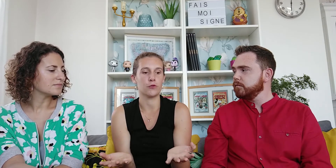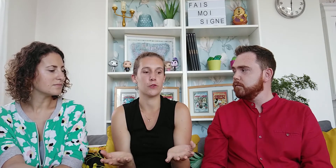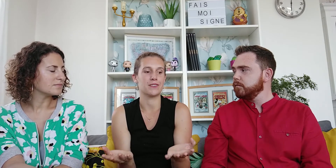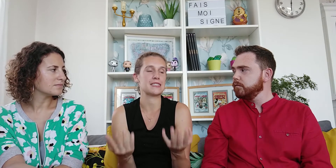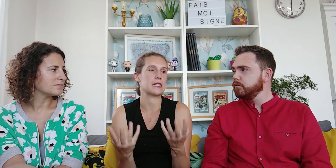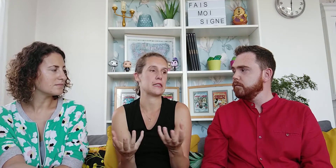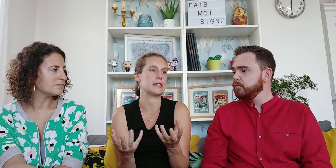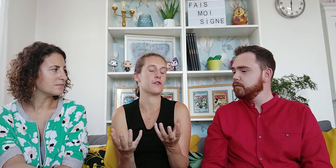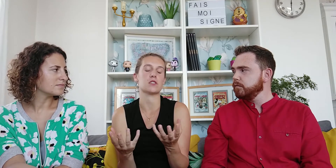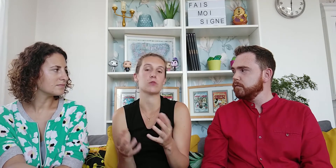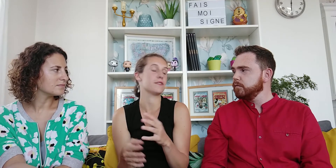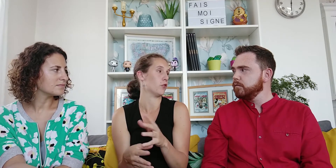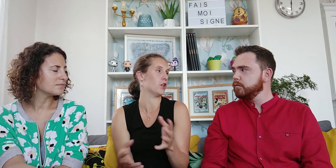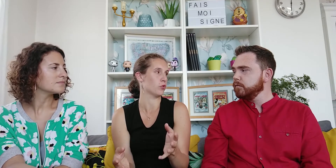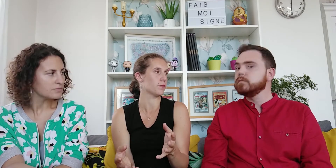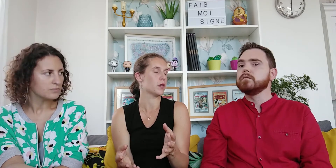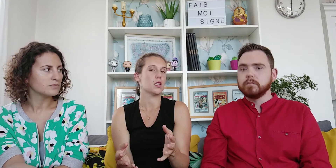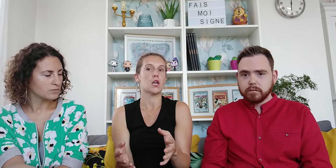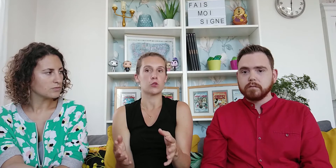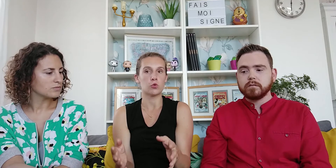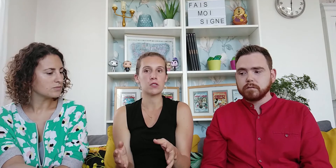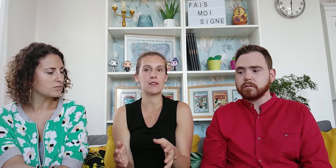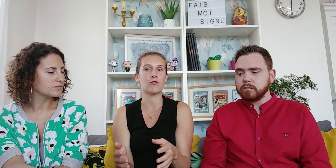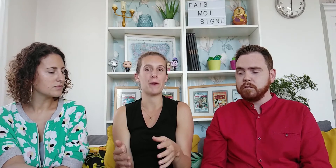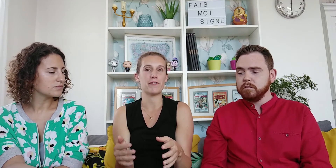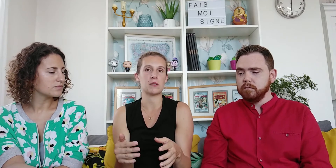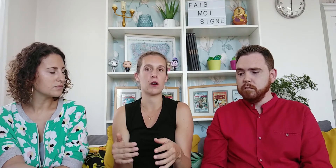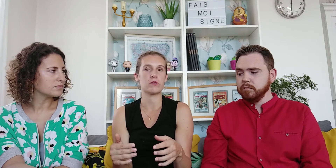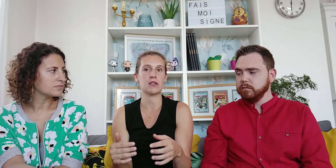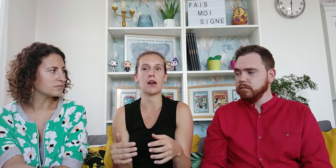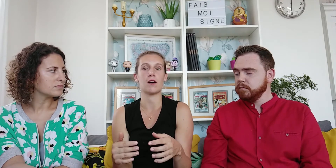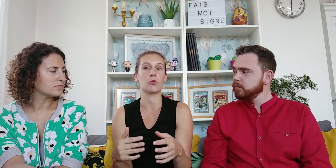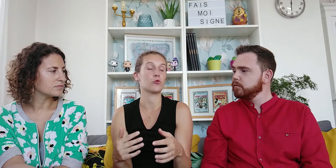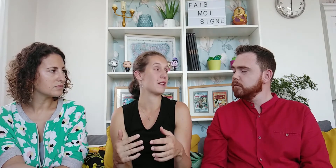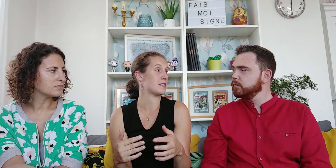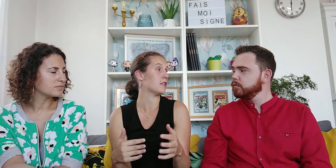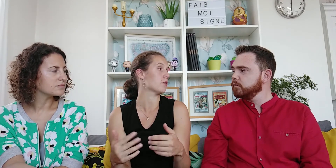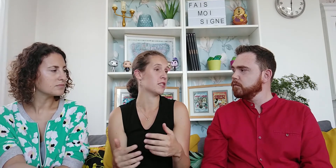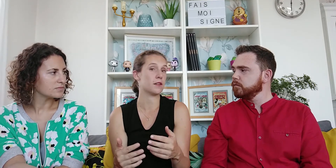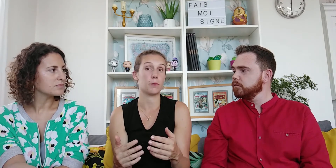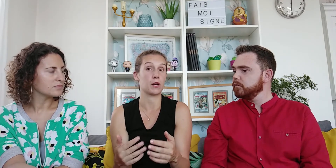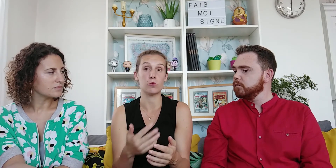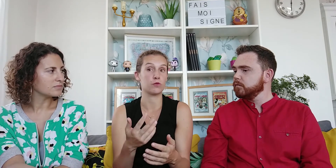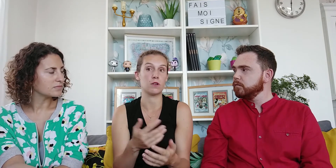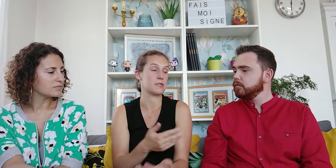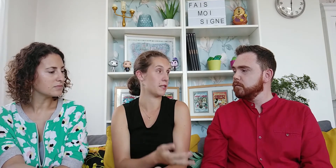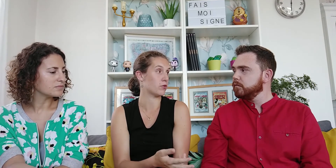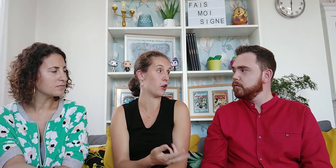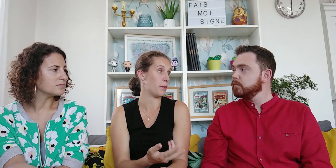une dextérité qui est forcément différente de la nôtre. Donc, ils ne vont pas forcément réussir à reproduire les signes à l'identique. Comme je vous l'ai expliqué tout à l'heure, par